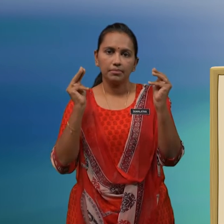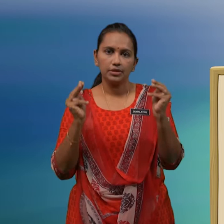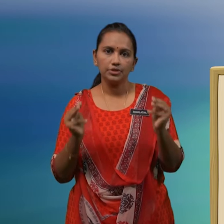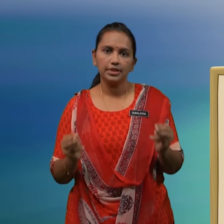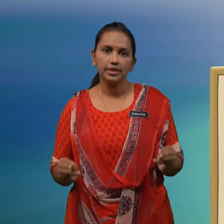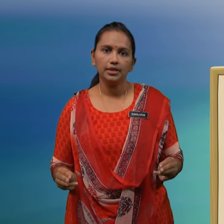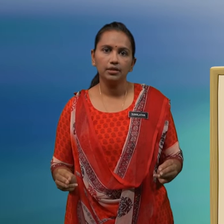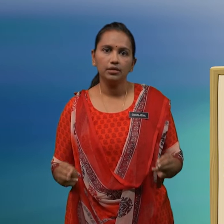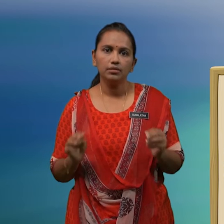manusia